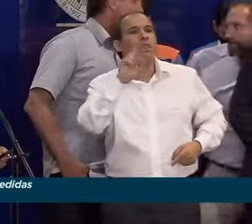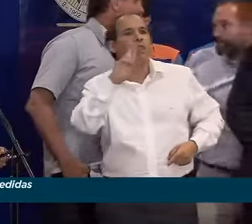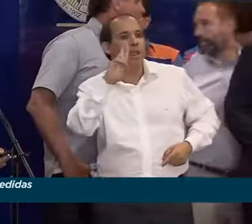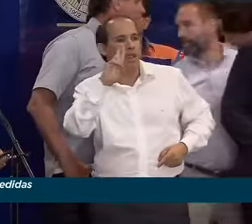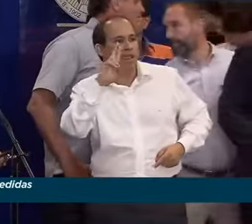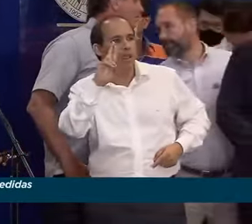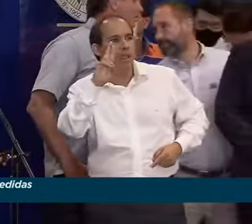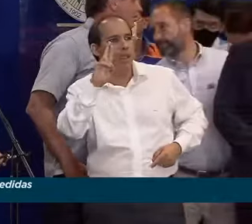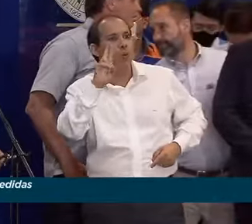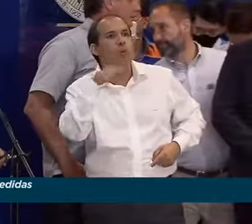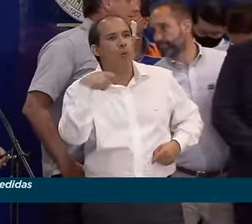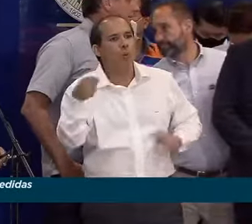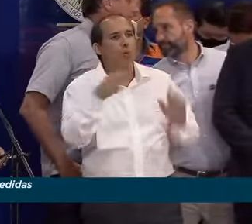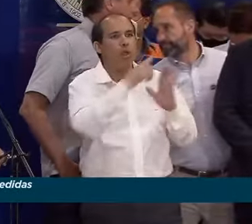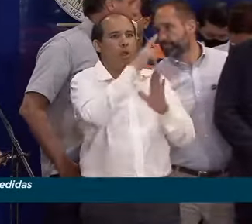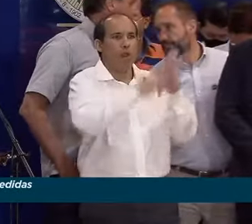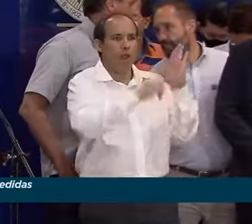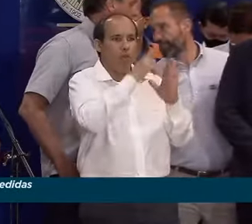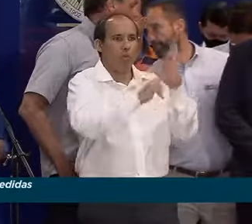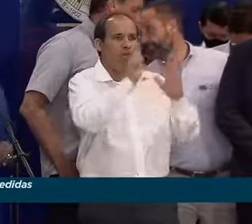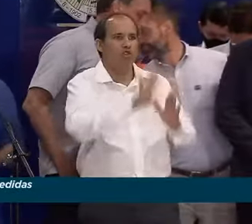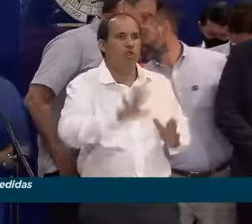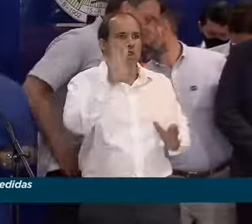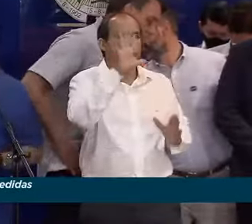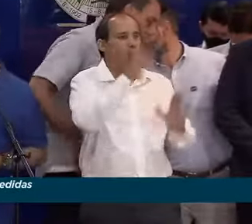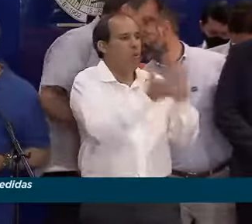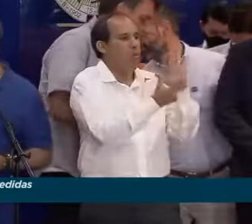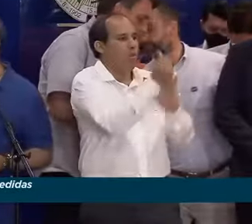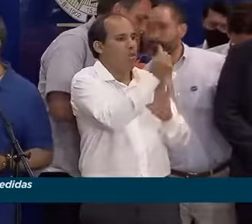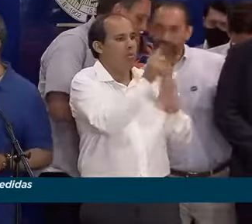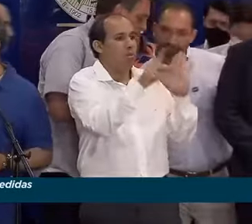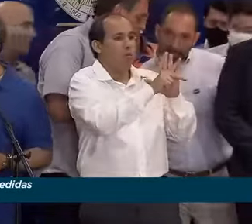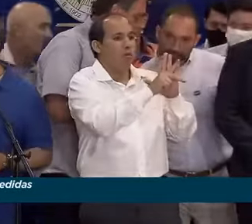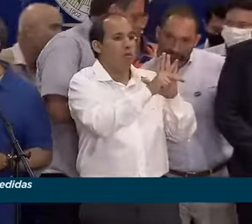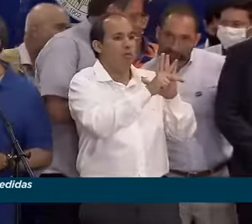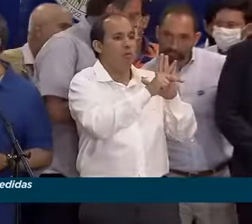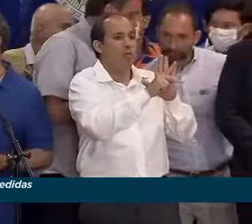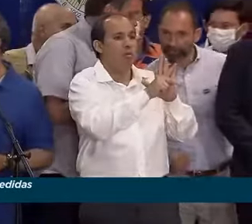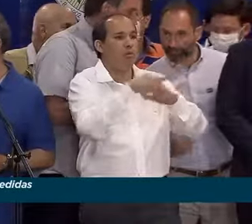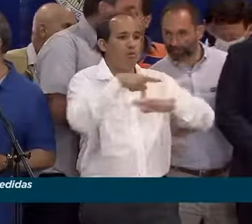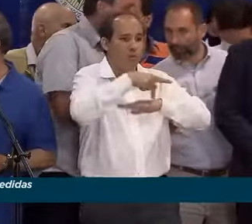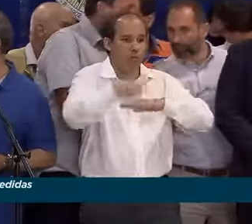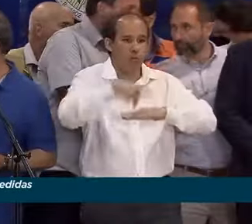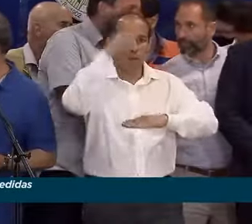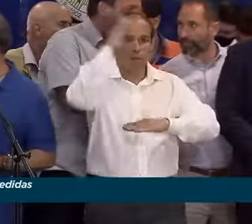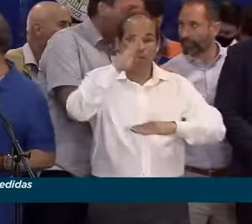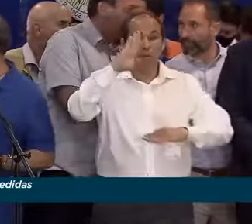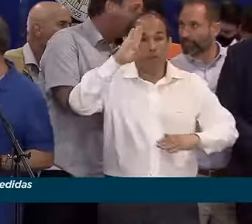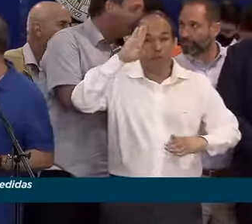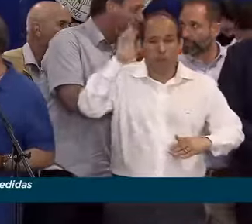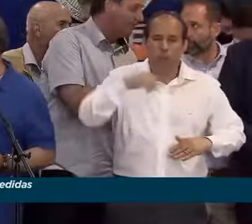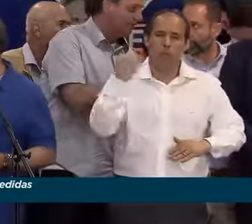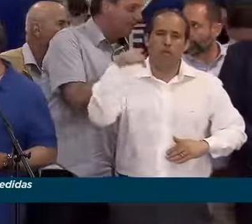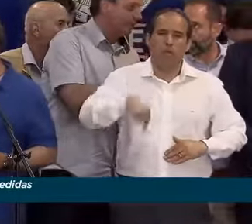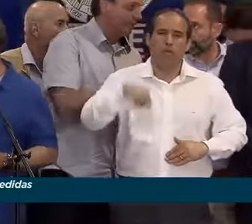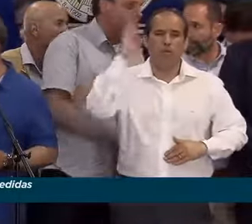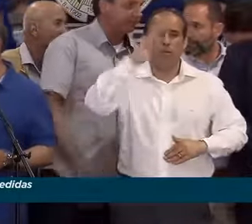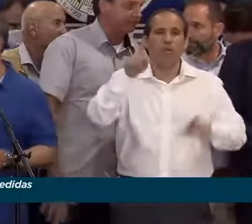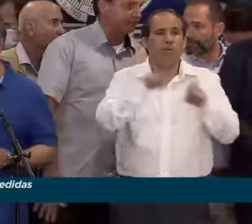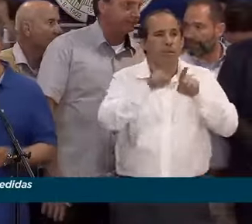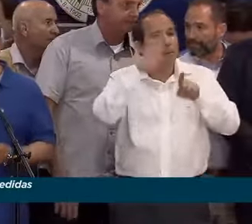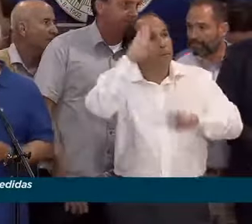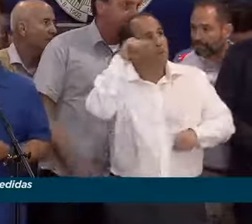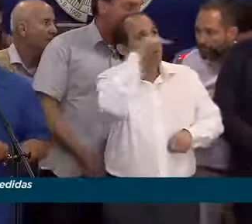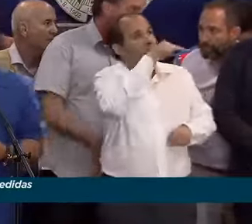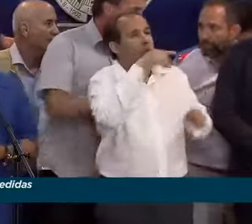como relator geral do orçamento da União, o que é muito importante para o Brasil, para o norte do Brasil, em especial para o Acre. Parabéns, Bittar, e parabéns, o